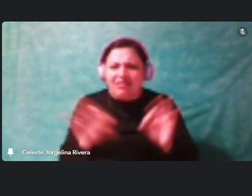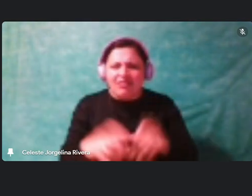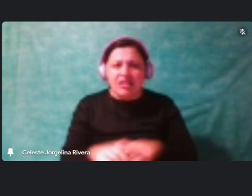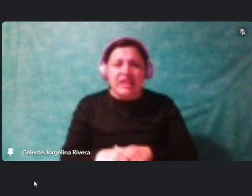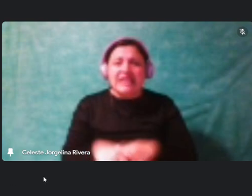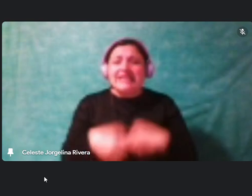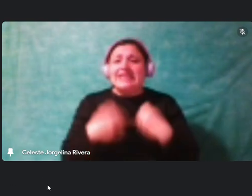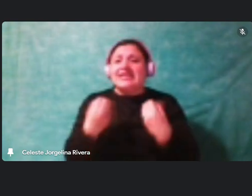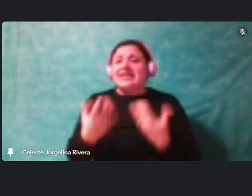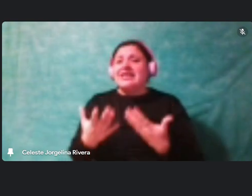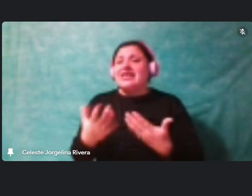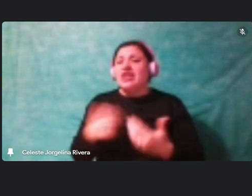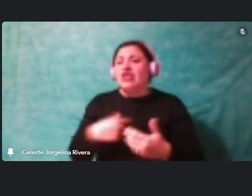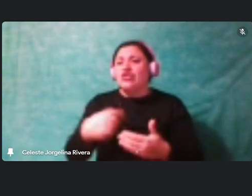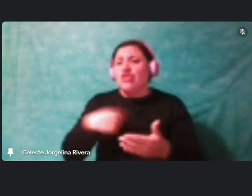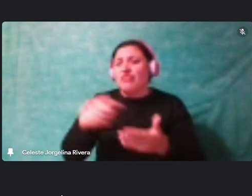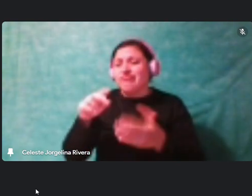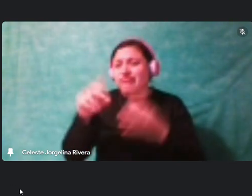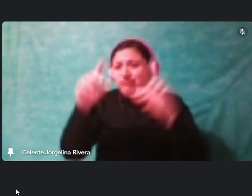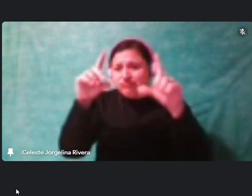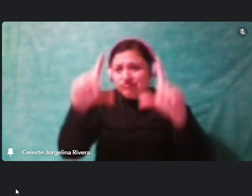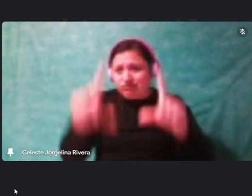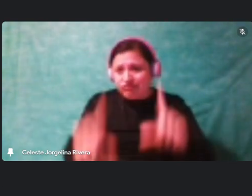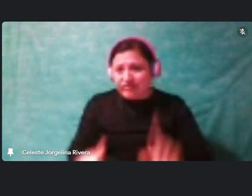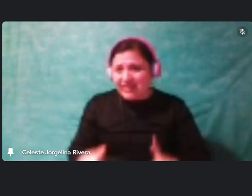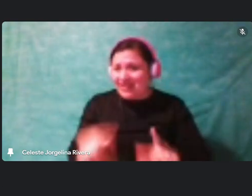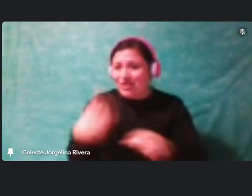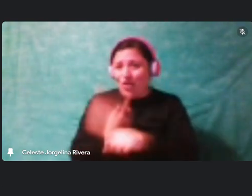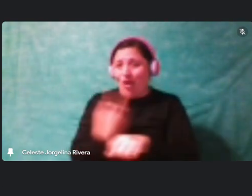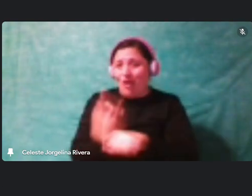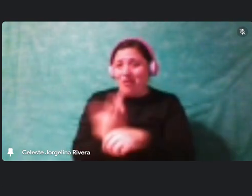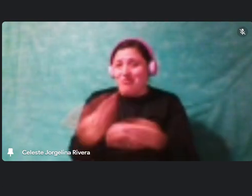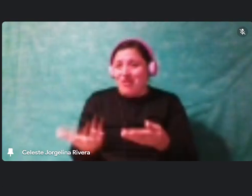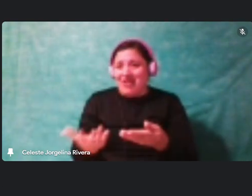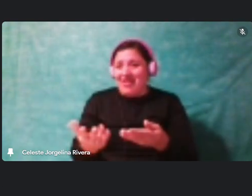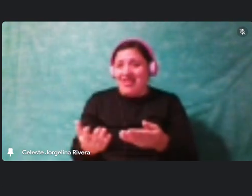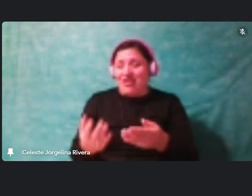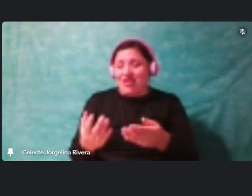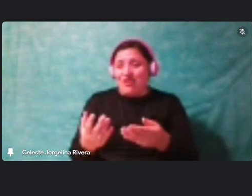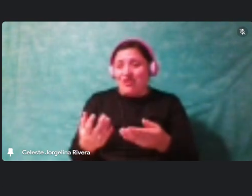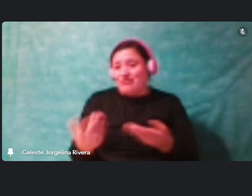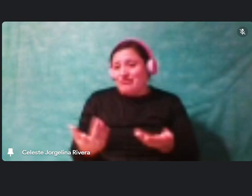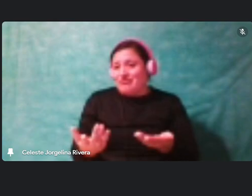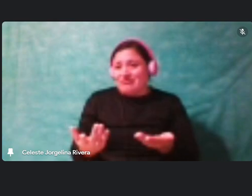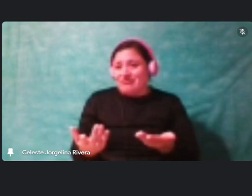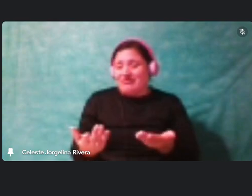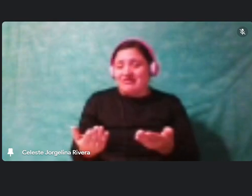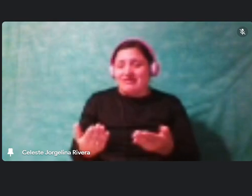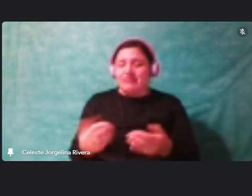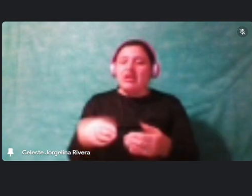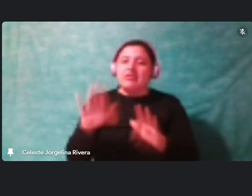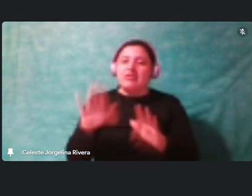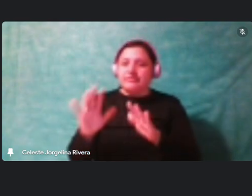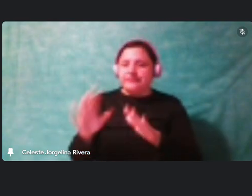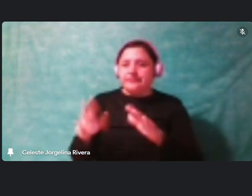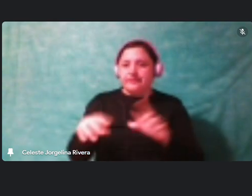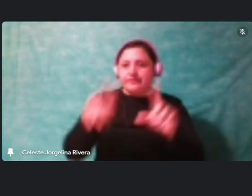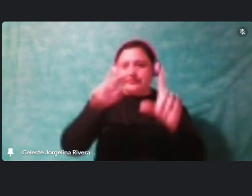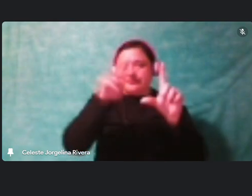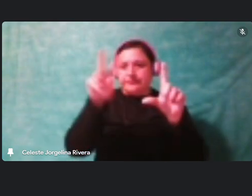todo... Sí, el texto, la primera hoja. Ah, bueno, dale.